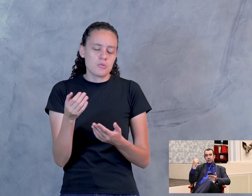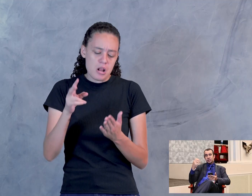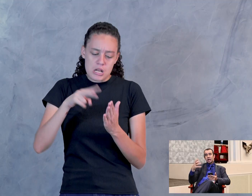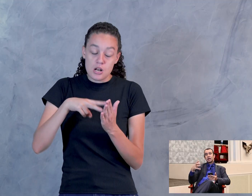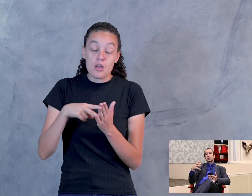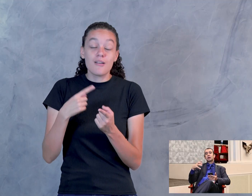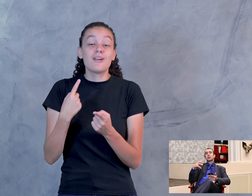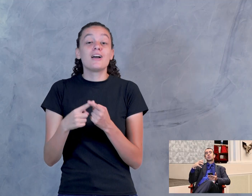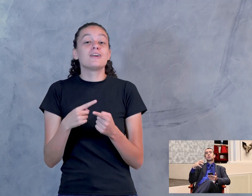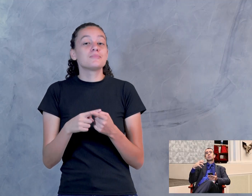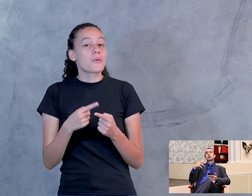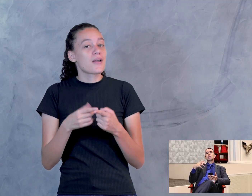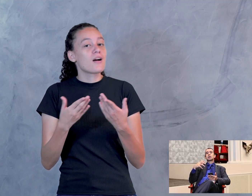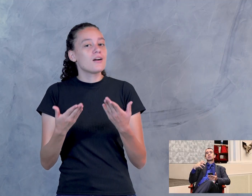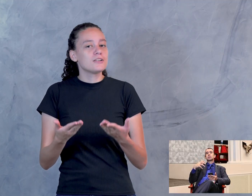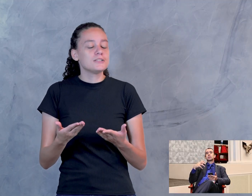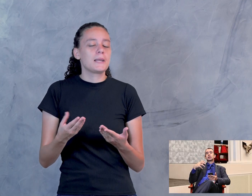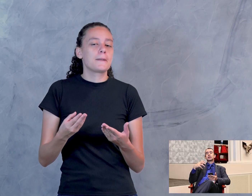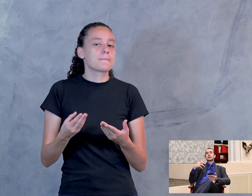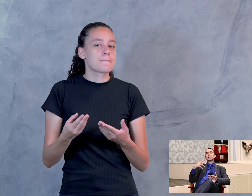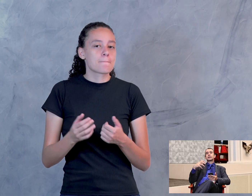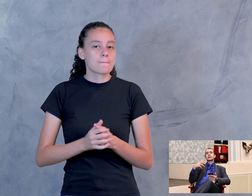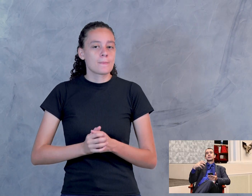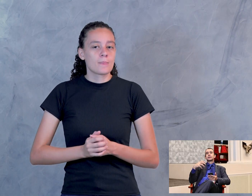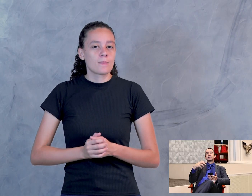porque isso vai te dar uma